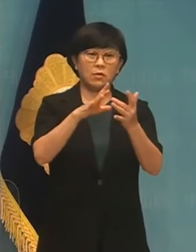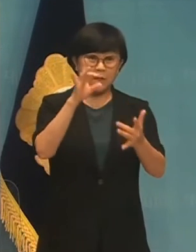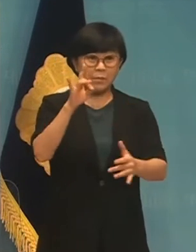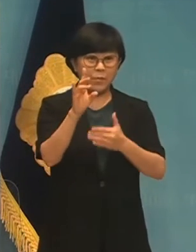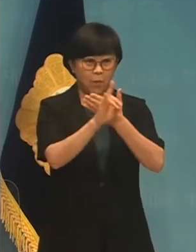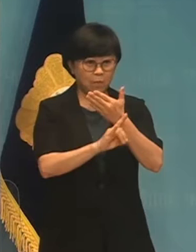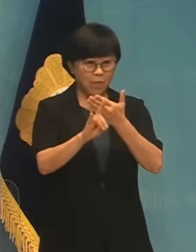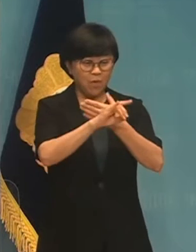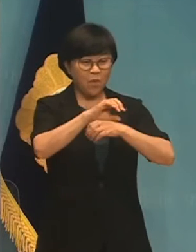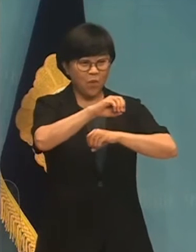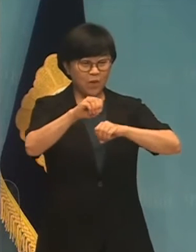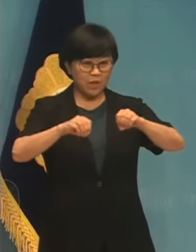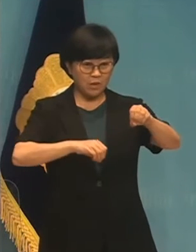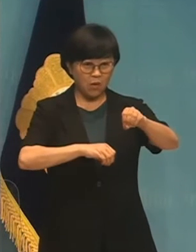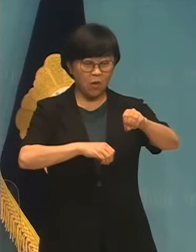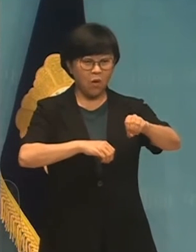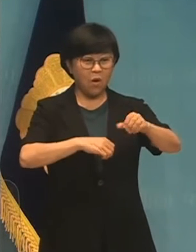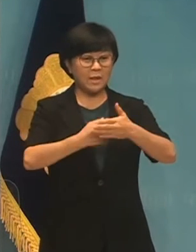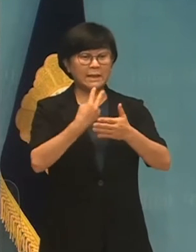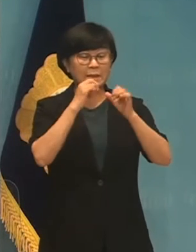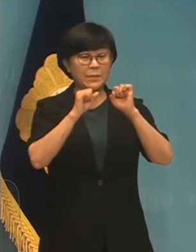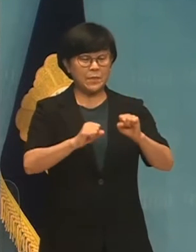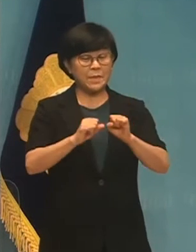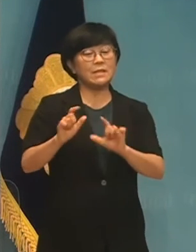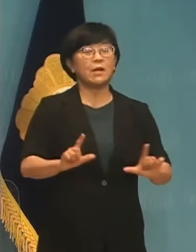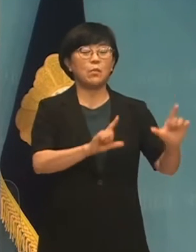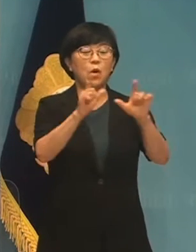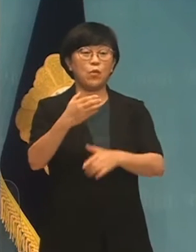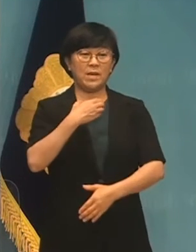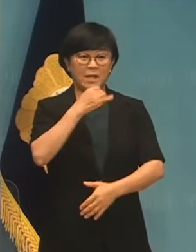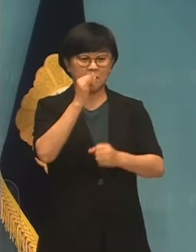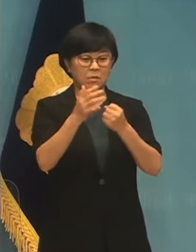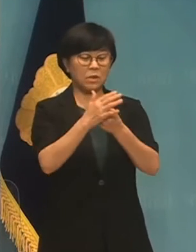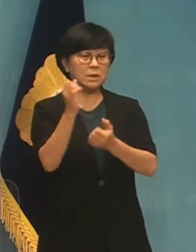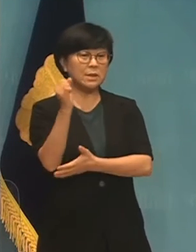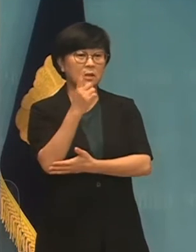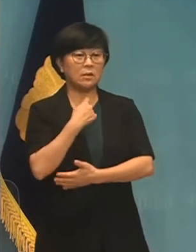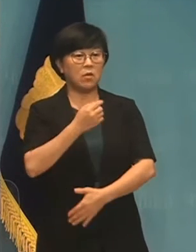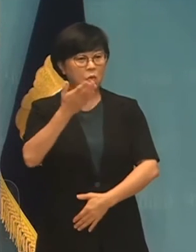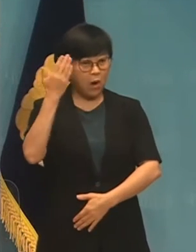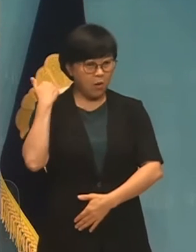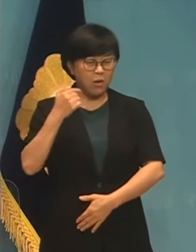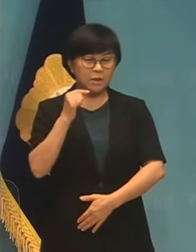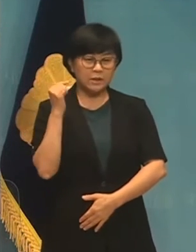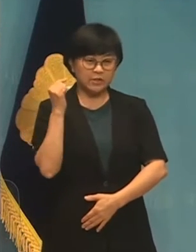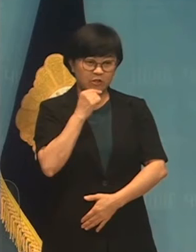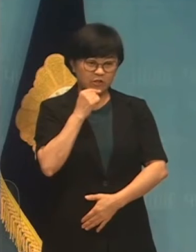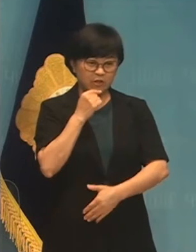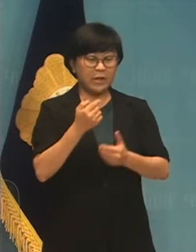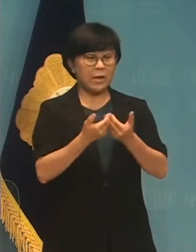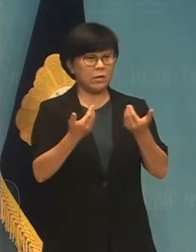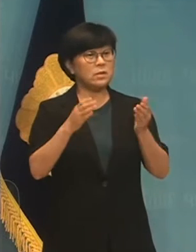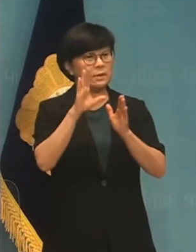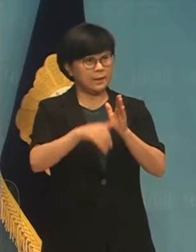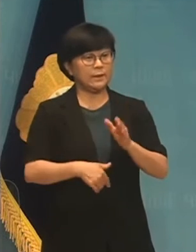변명은 오히려 생존의 위기로 돌아왔습니다. 이제 흔들렸던 과거와 철저히 결별해야